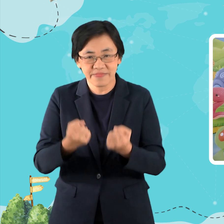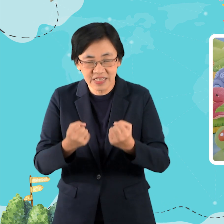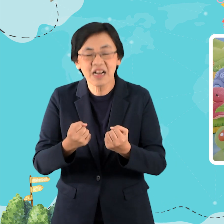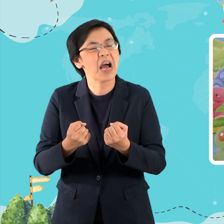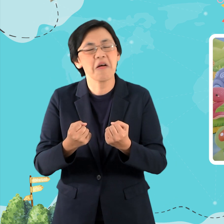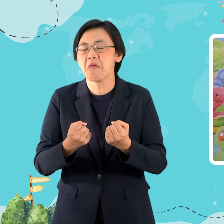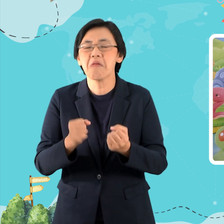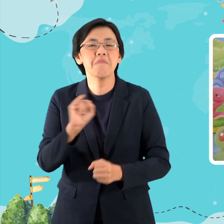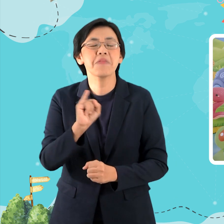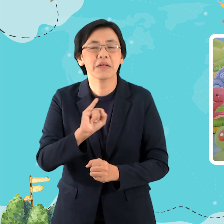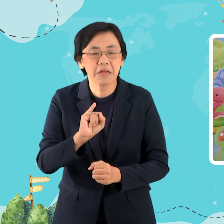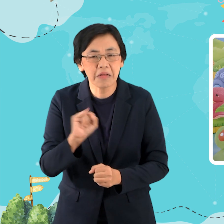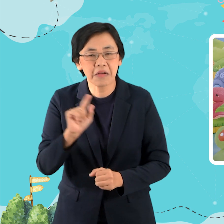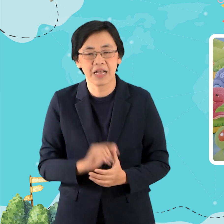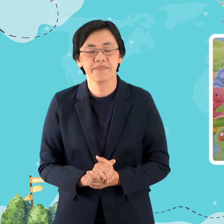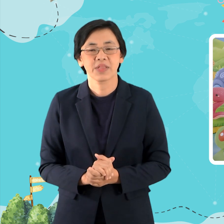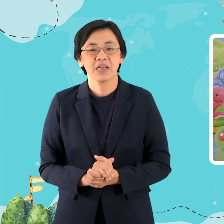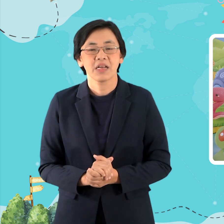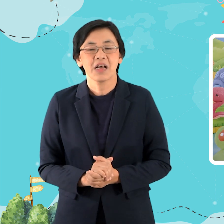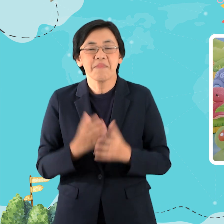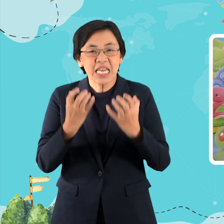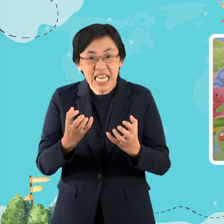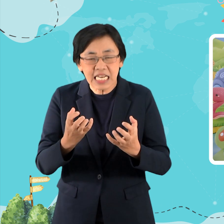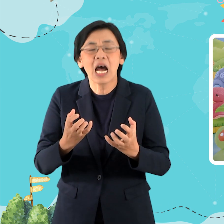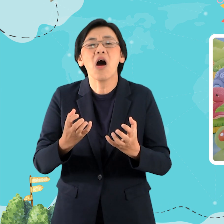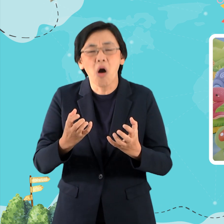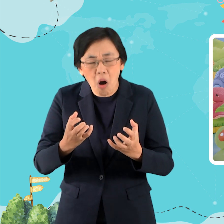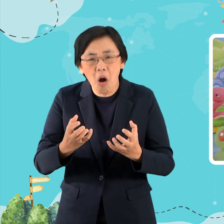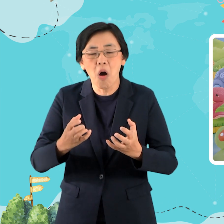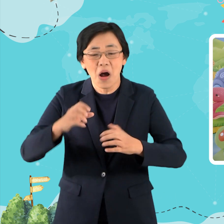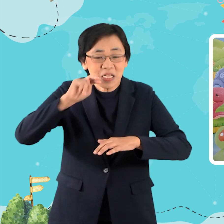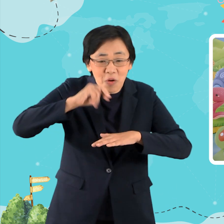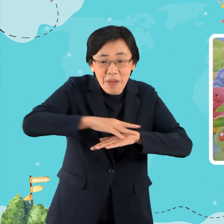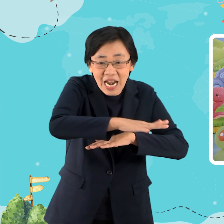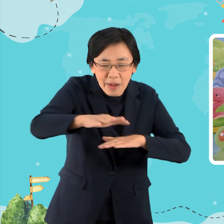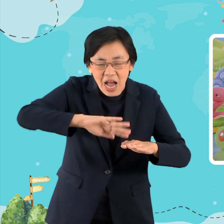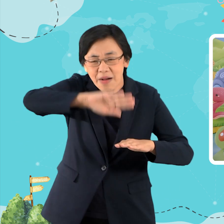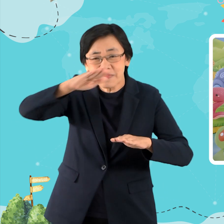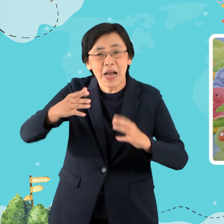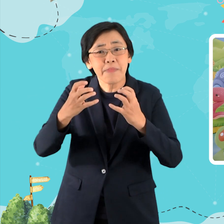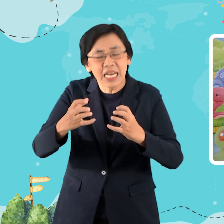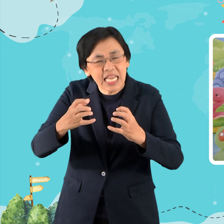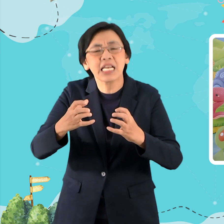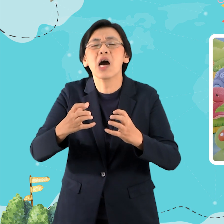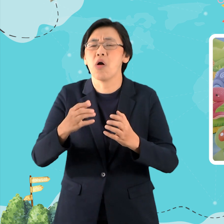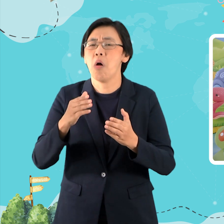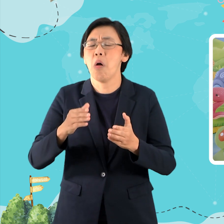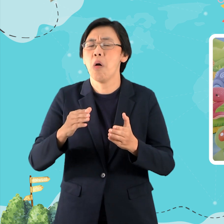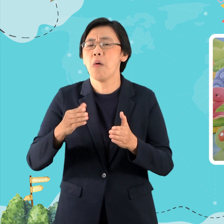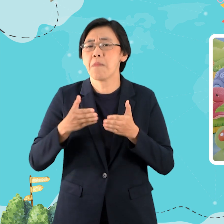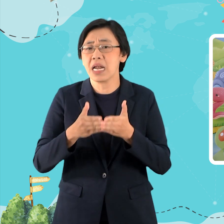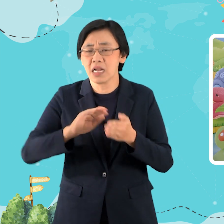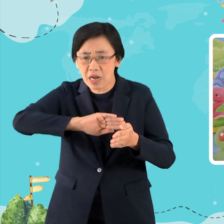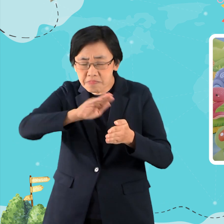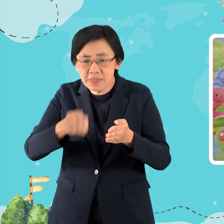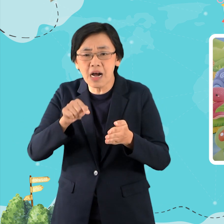บรูไนนะครับซึ่งเขาบอกว่าเป็นที่มาของการกำเนิดหินรูปเรือจมกลางแม่น้ำบรูไนครับซึ่งตำนานหินรูป